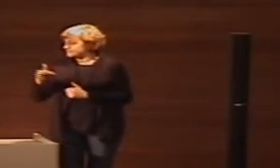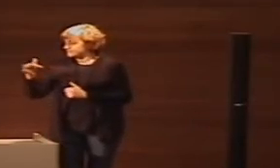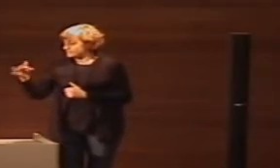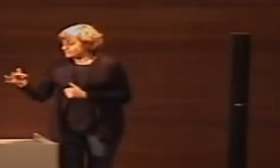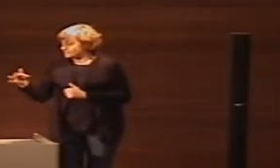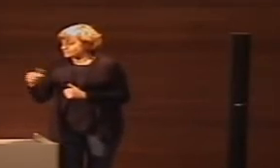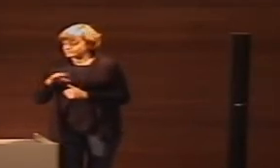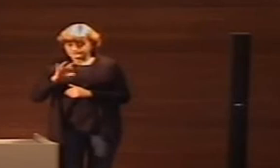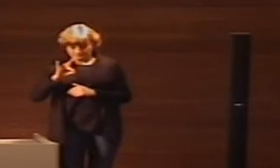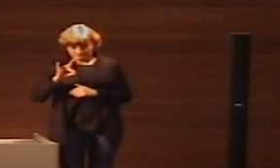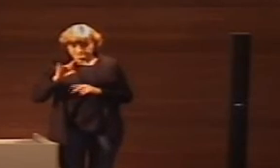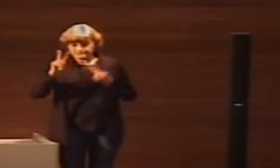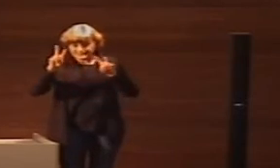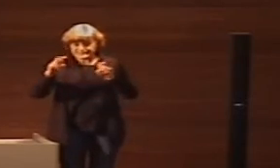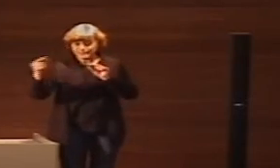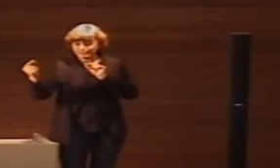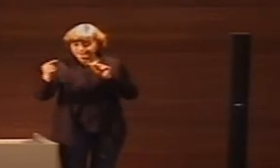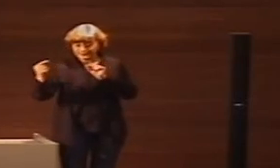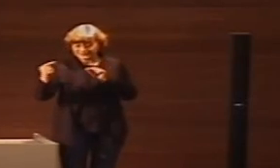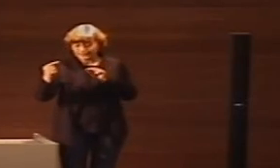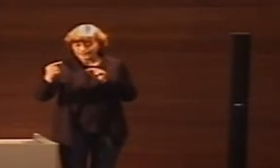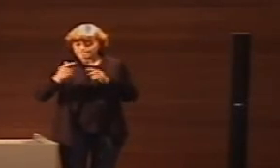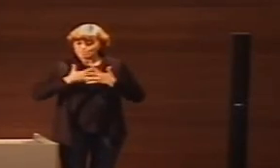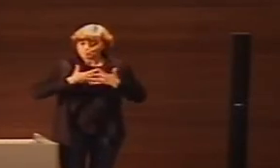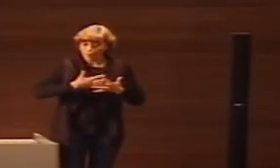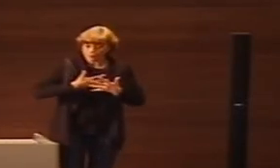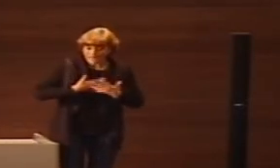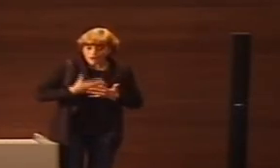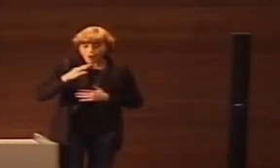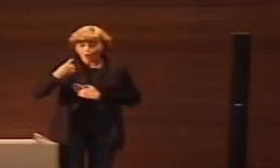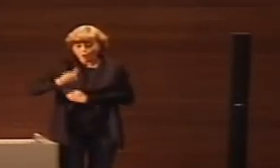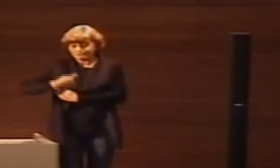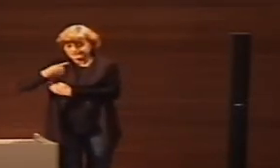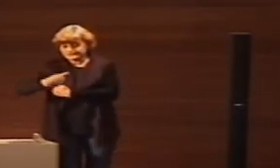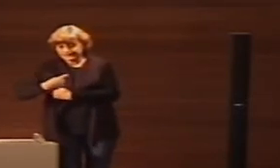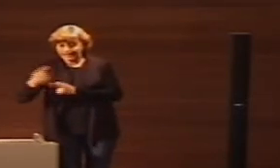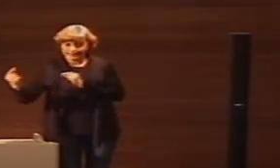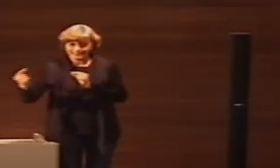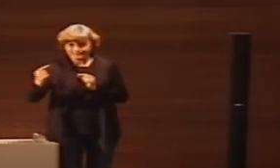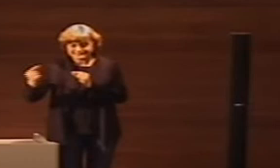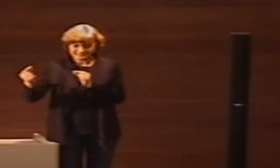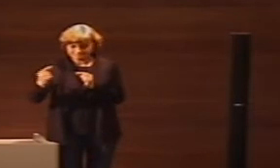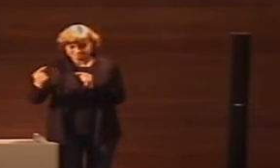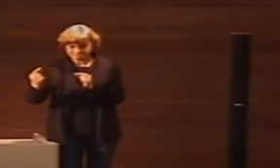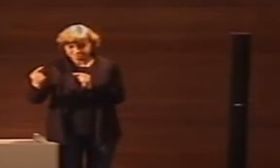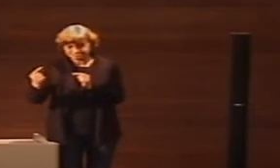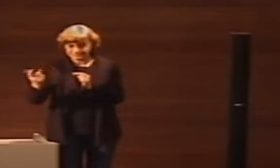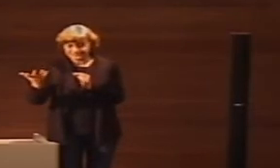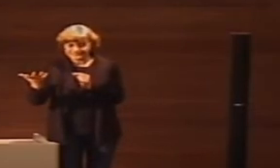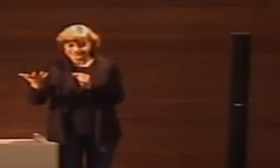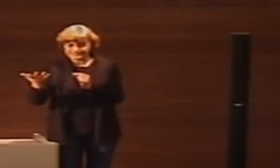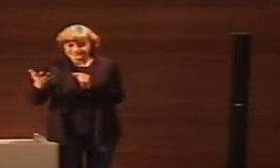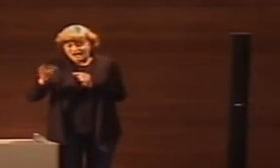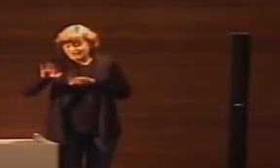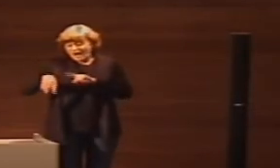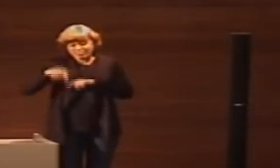Sí, si no, el debate este sistemas voluntarios, sistemas coercitivos, creo que es... Es muy central, ¿no? Y